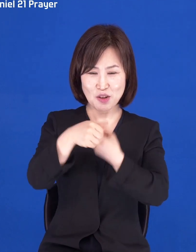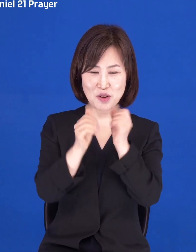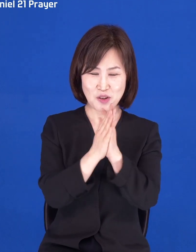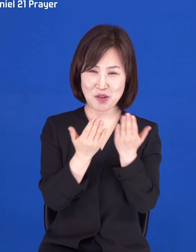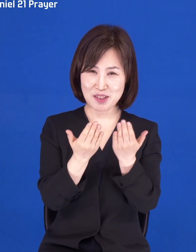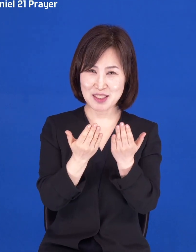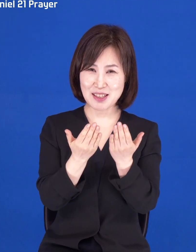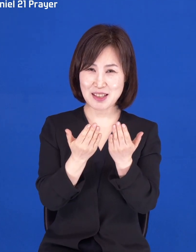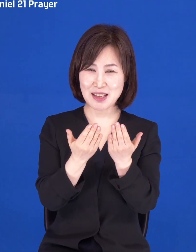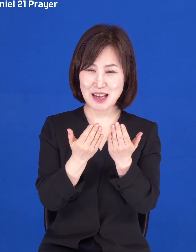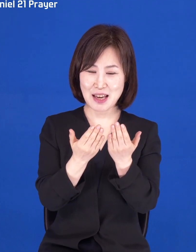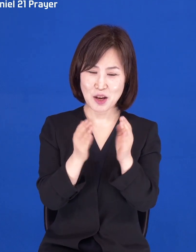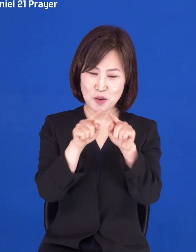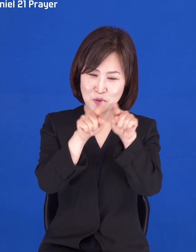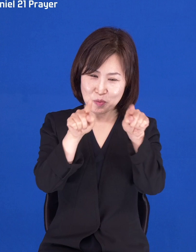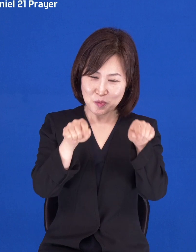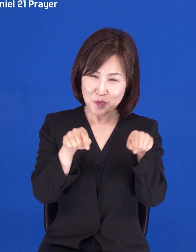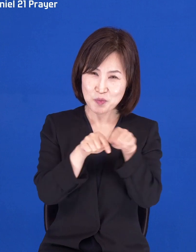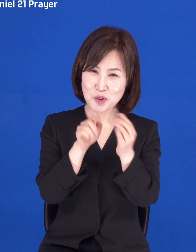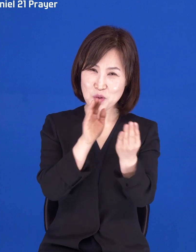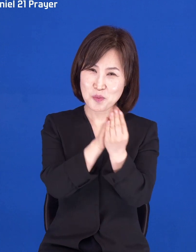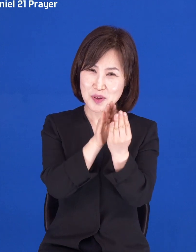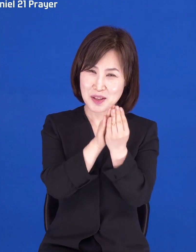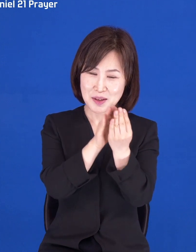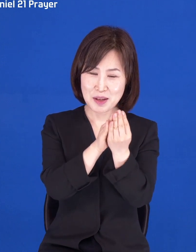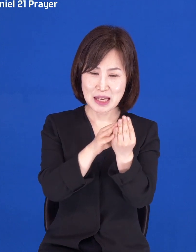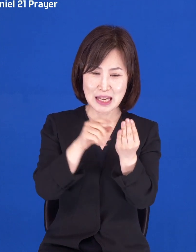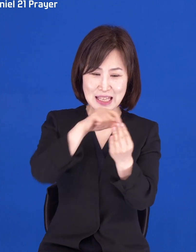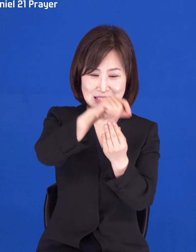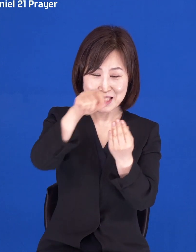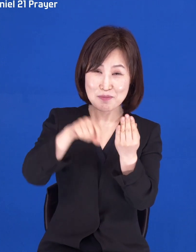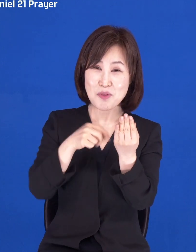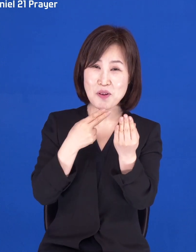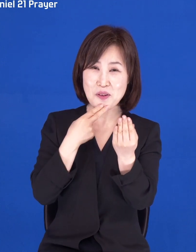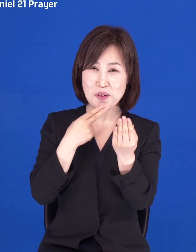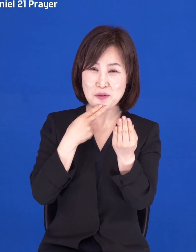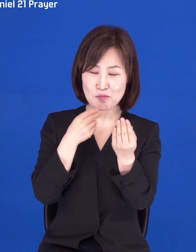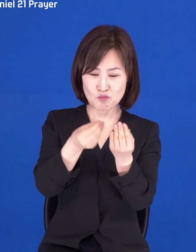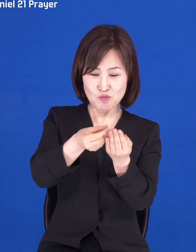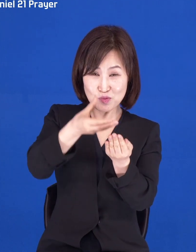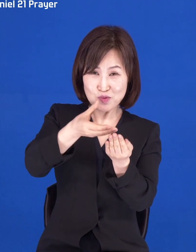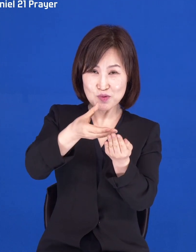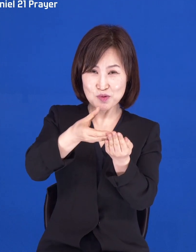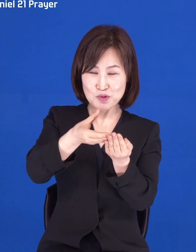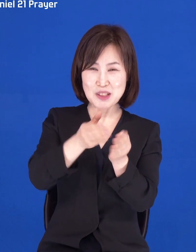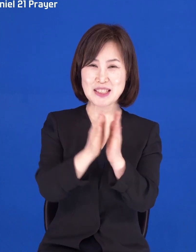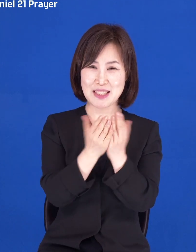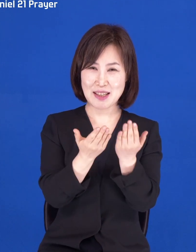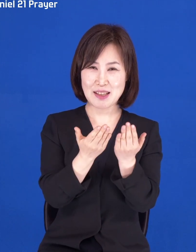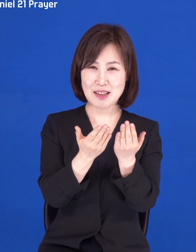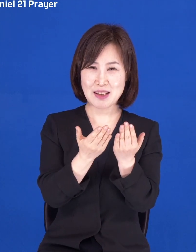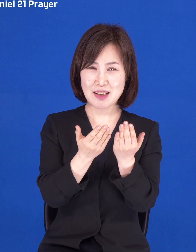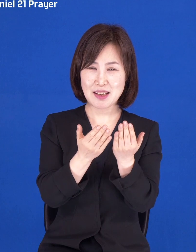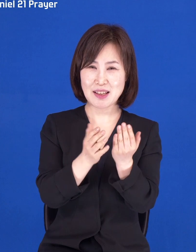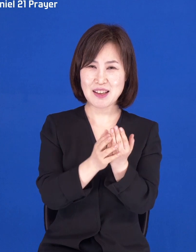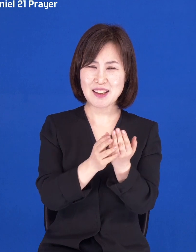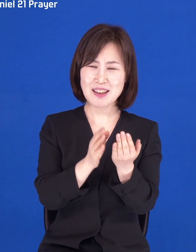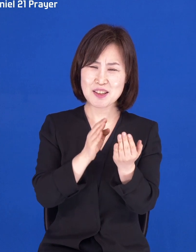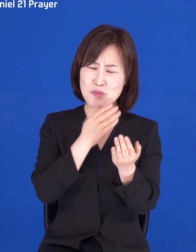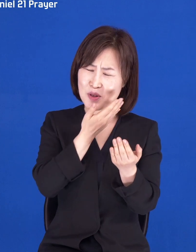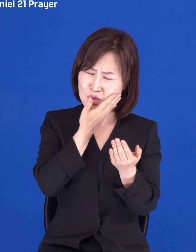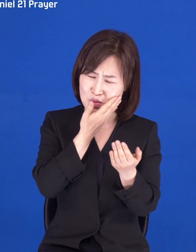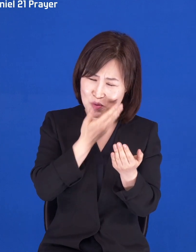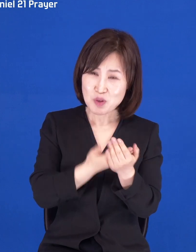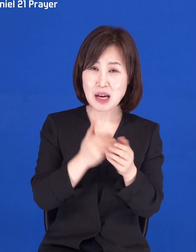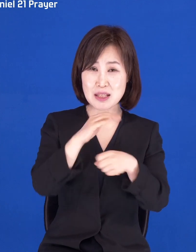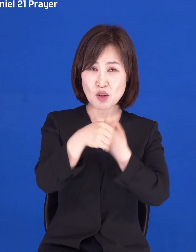성경책이었는데 손바닥만한 책이었고 지퍼는 없이 두꺼운 책이었어요. 성경책이 참 귀하기